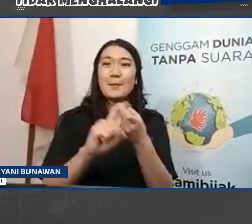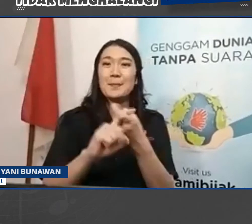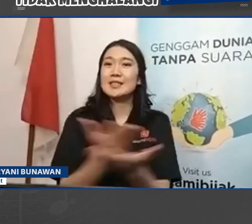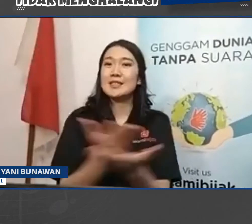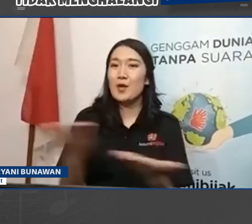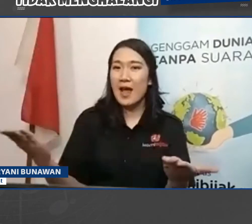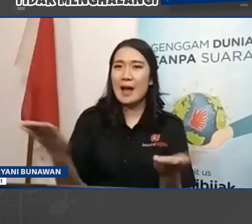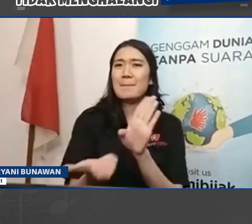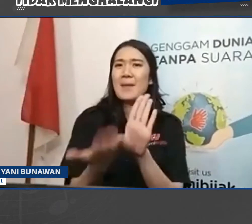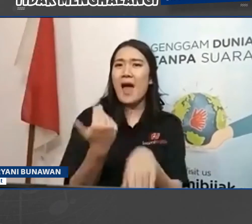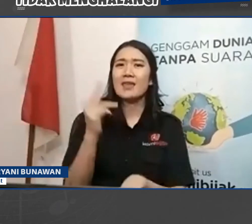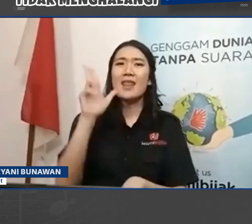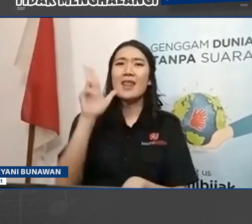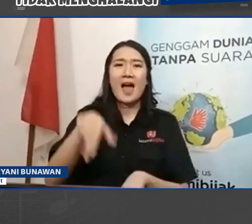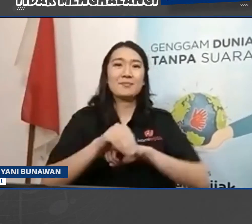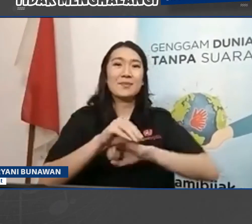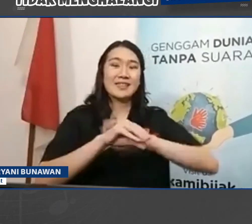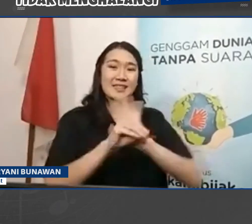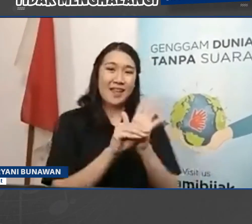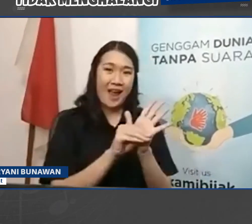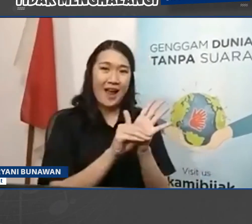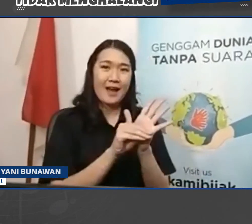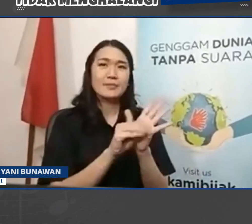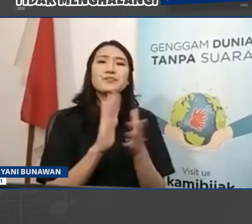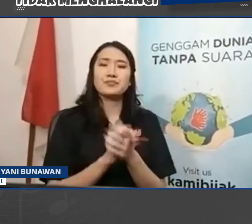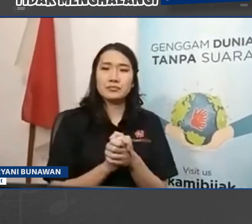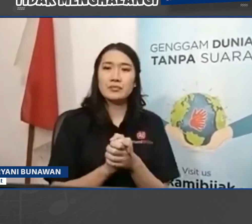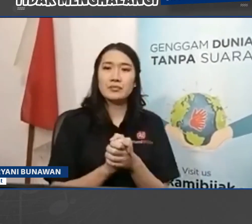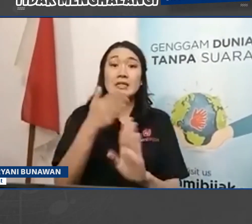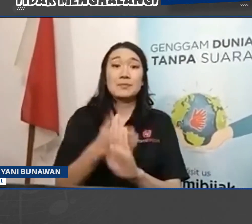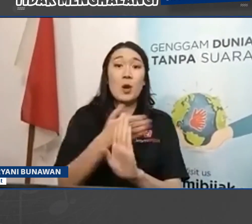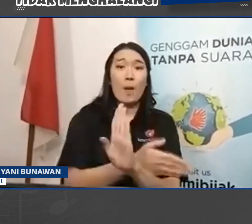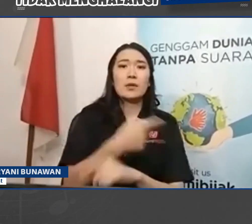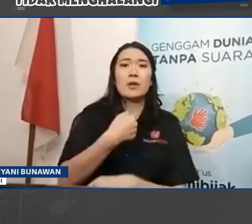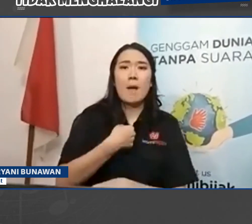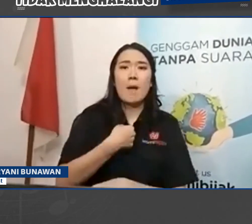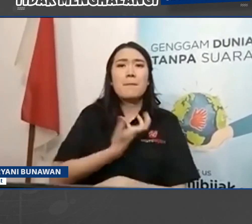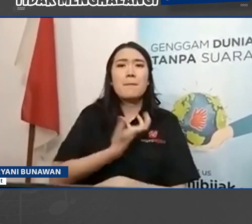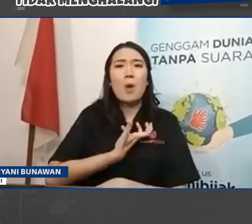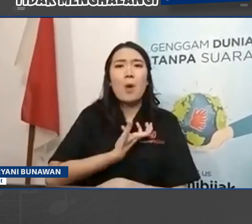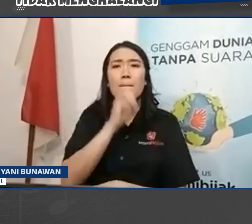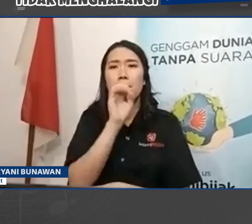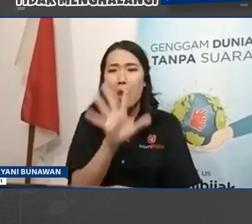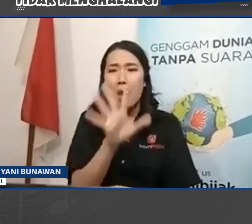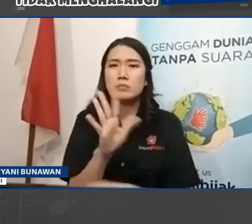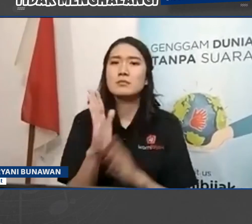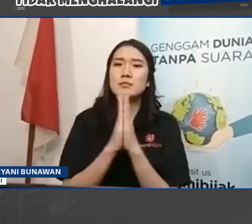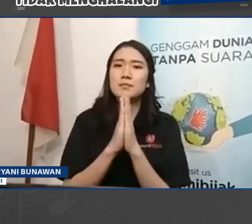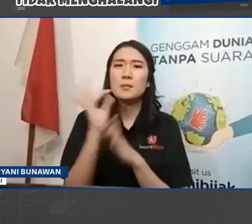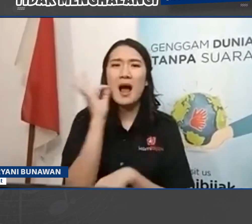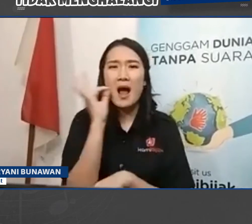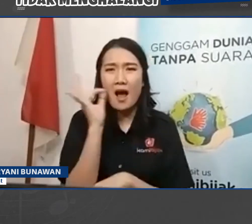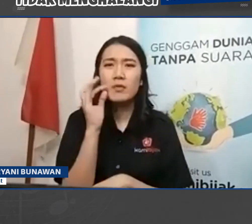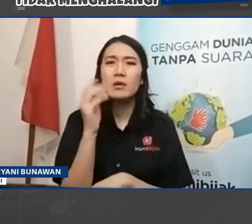Halo, selamat sore teman-teman Kabijak, kembali lagi di acara Bincang Isyarat.